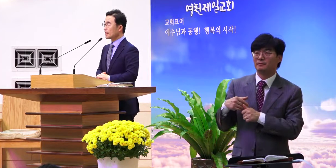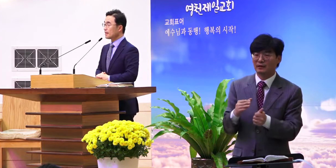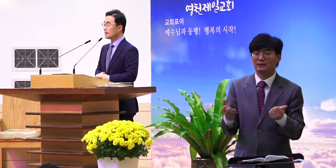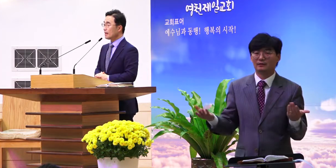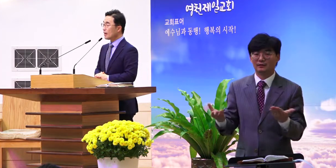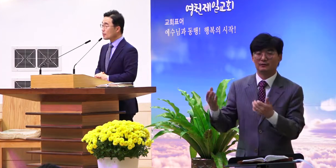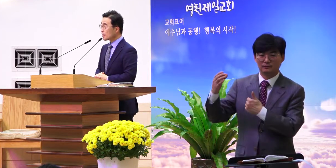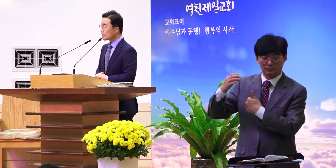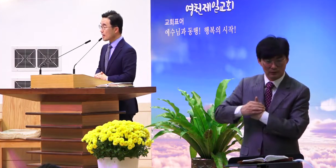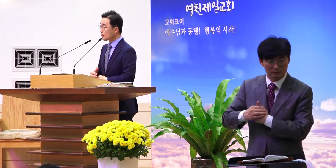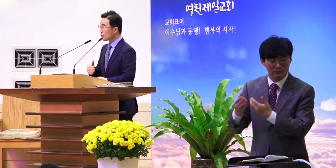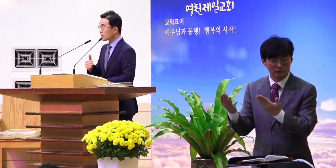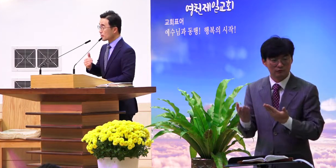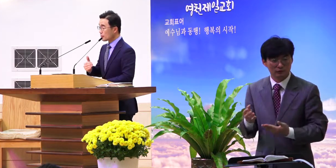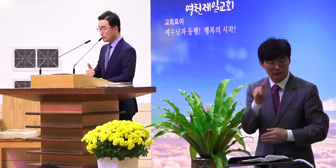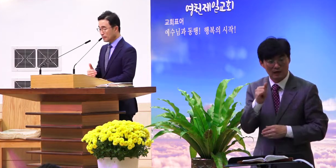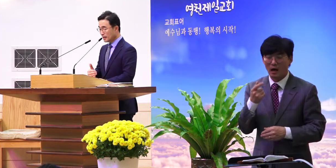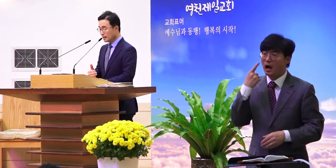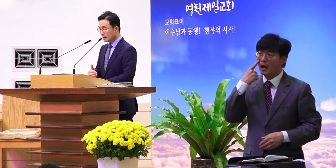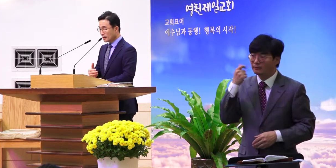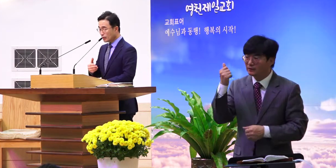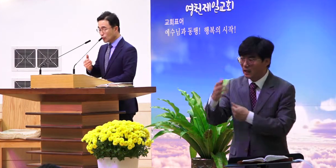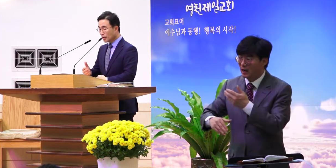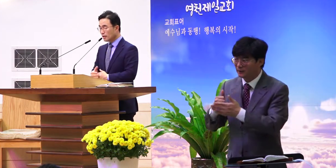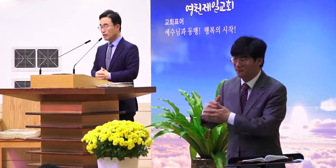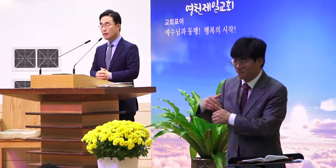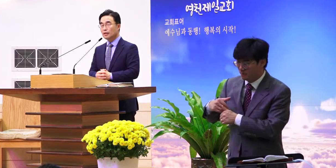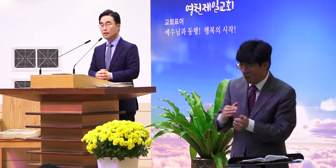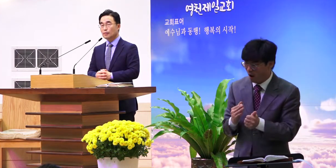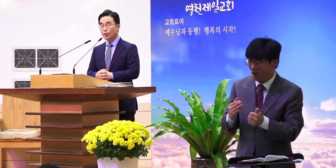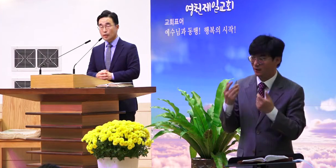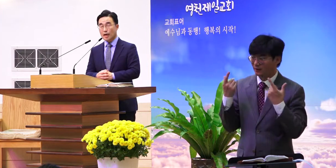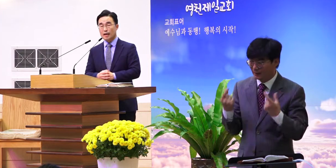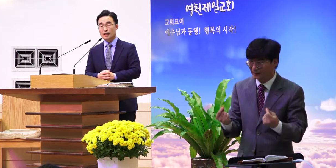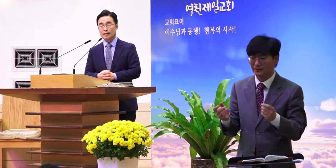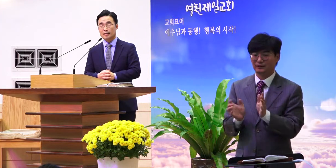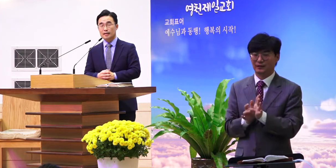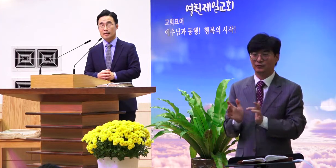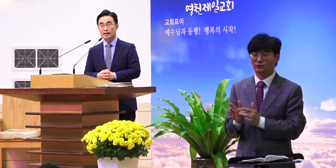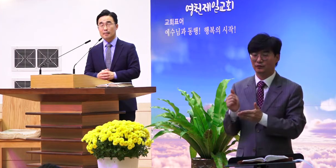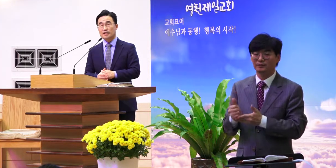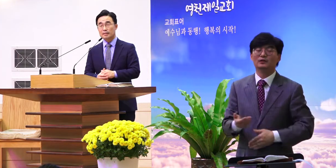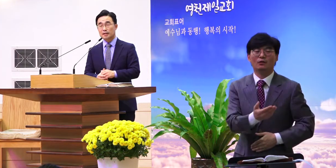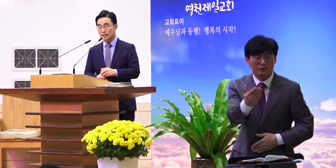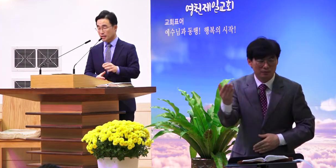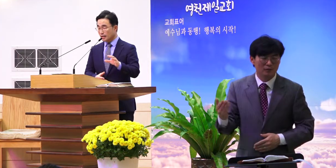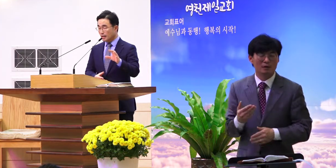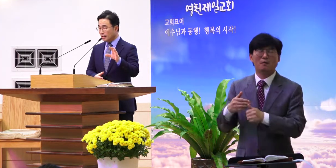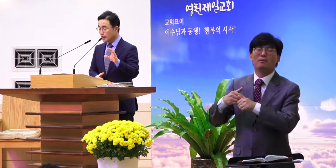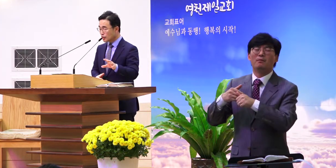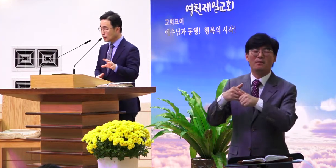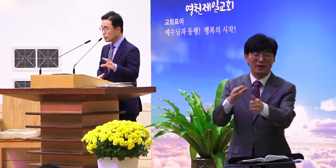주셨습니다. 아버지께서 나를 보내신 것처럼 나도 너희를 보내노라. 이